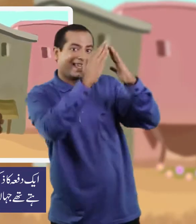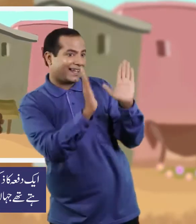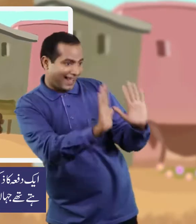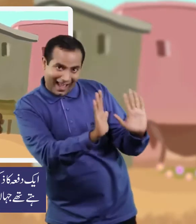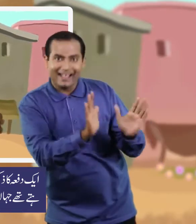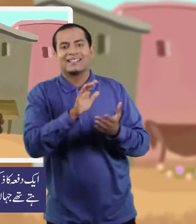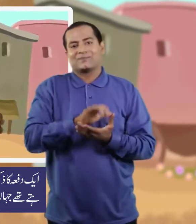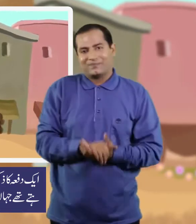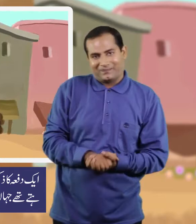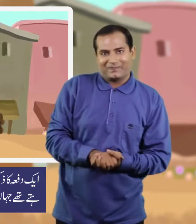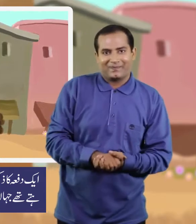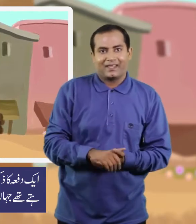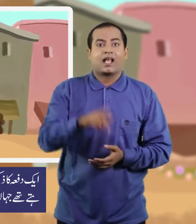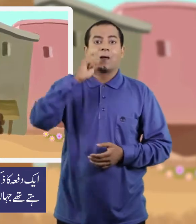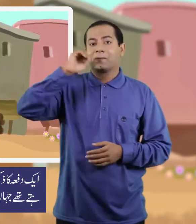घदा पाला हुआ था.